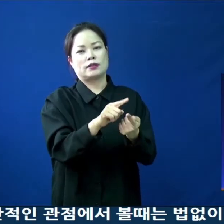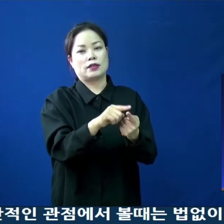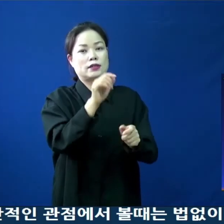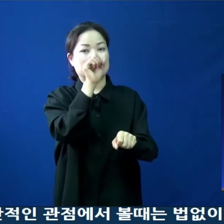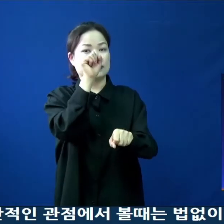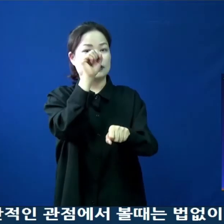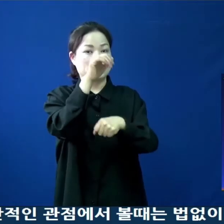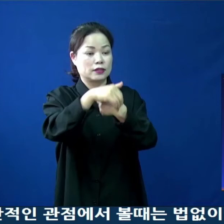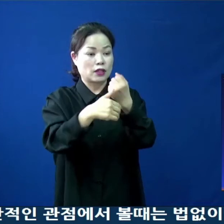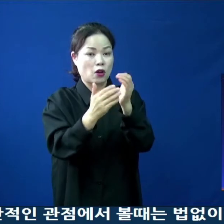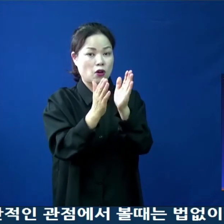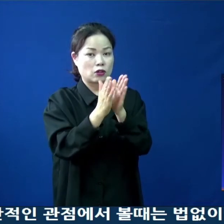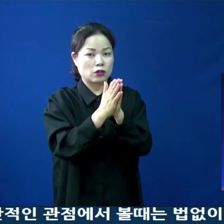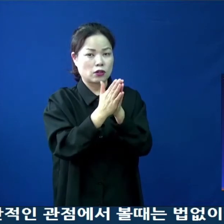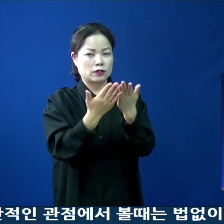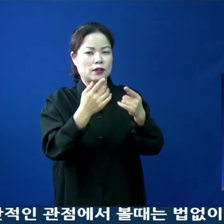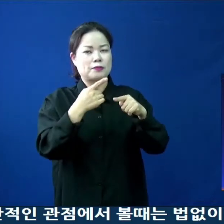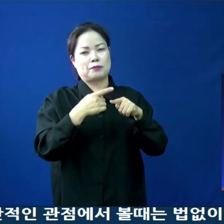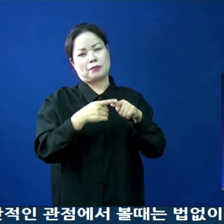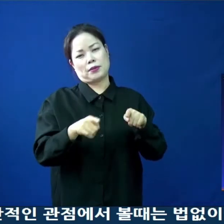성경의 평가입니다.